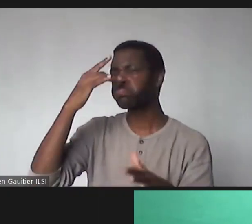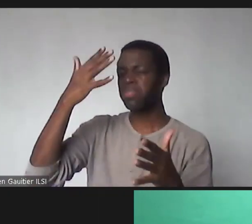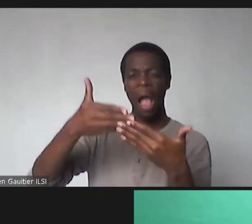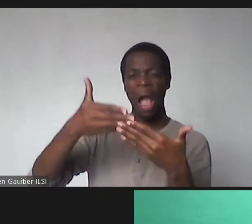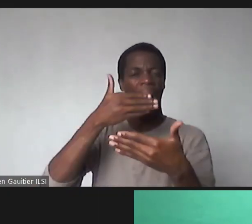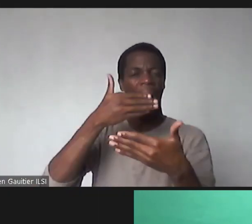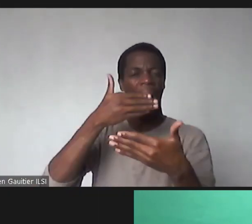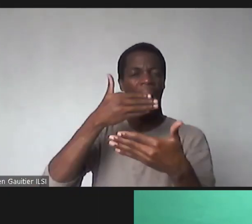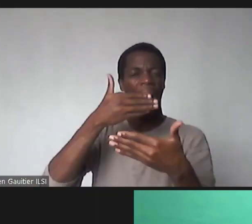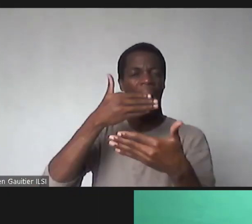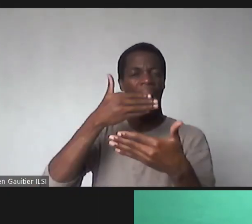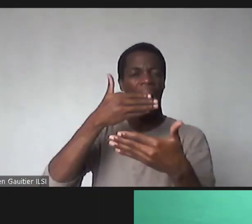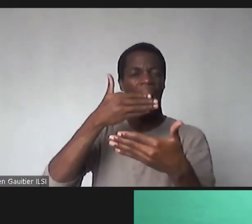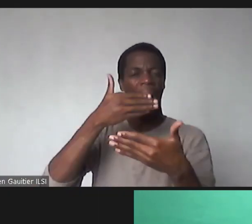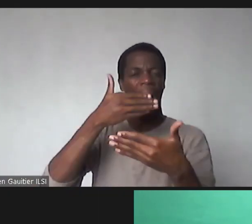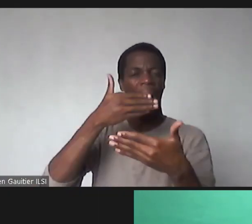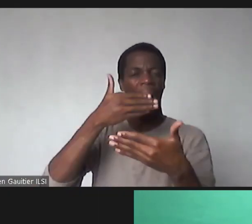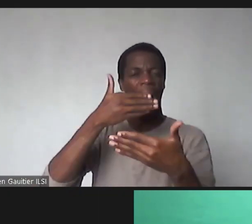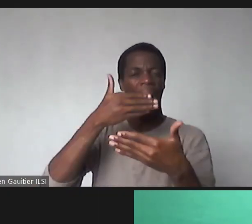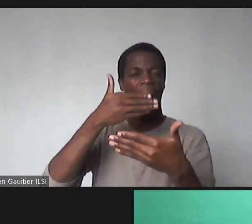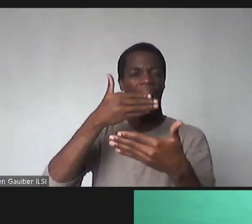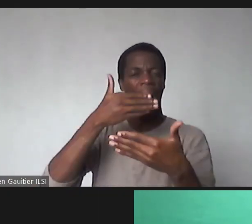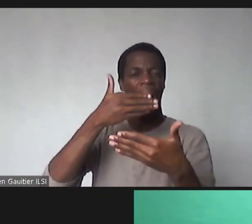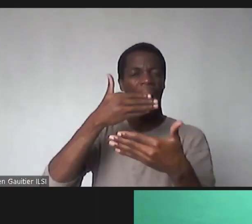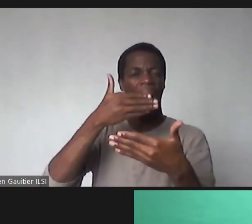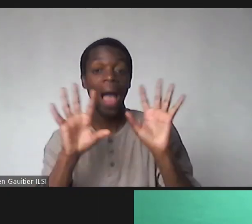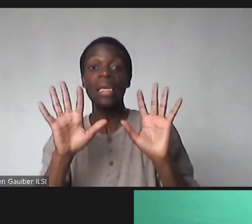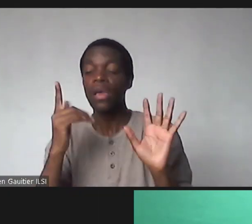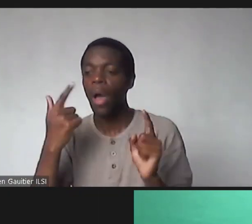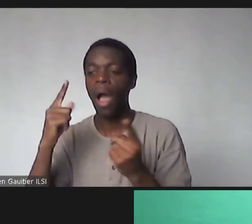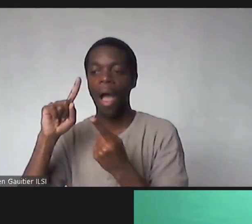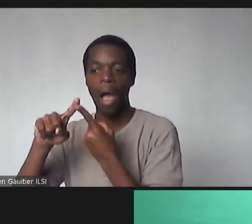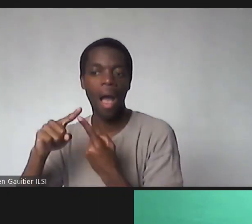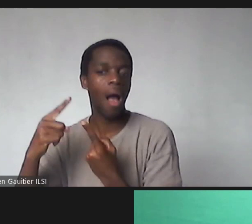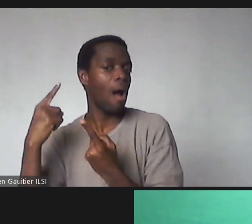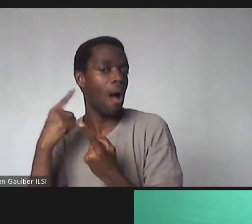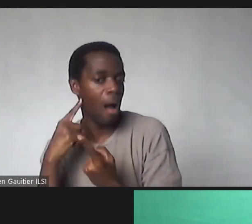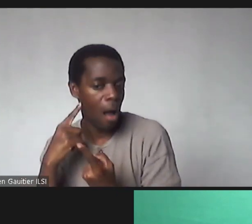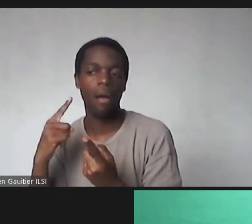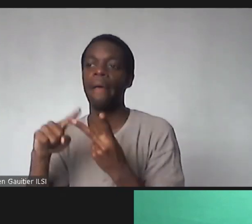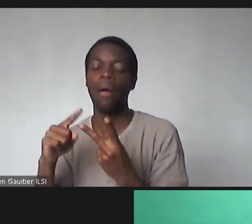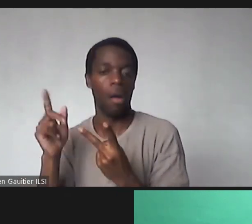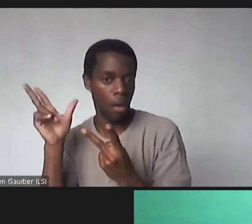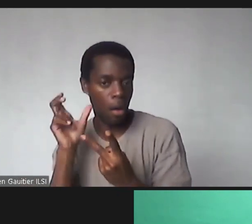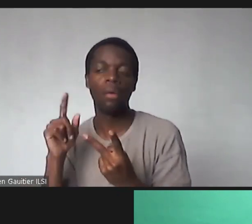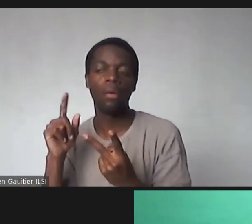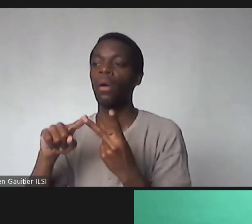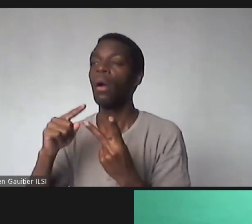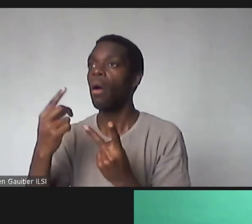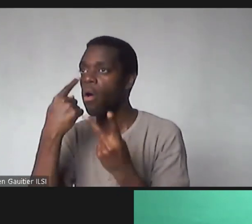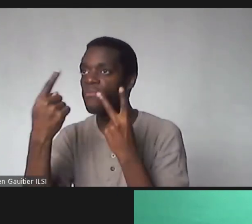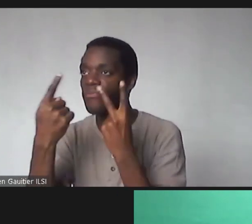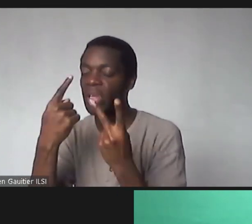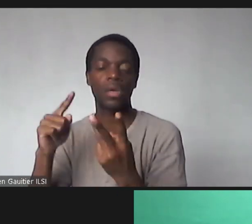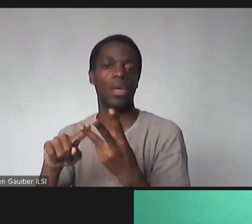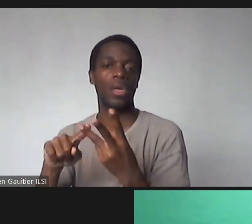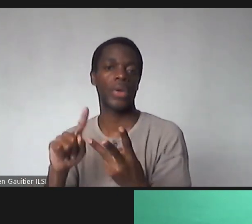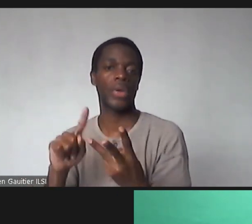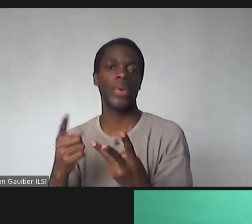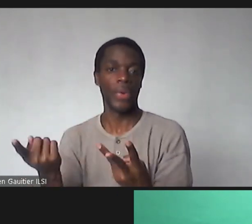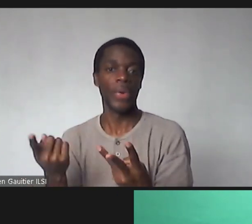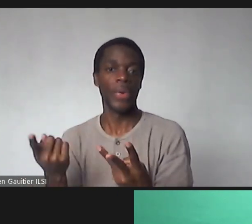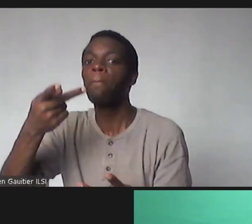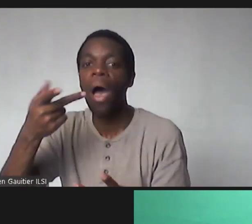básicas de cotidianas, como ver, oír, caminar, subir escaleras, etc. No usar términos negativos en la formulación de